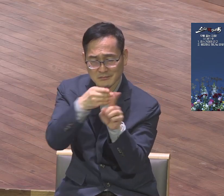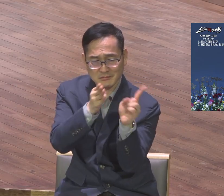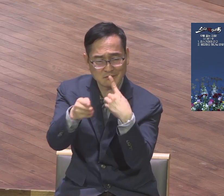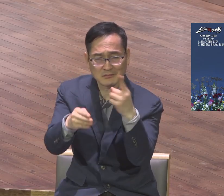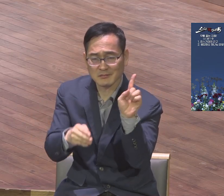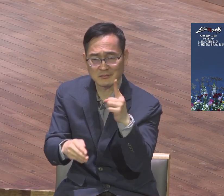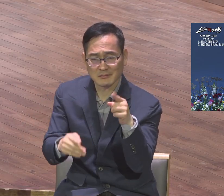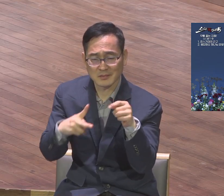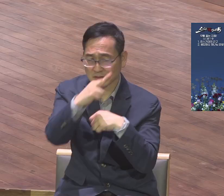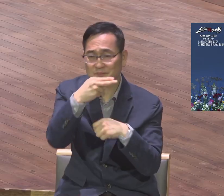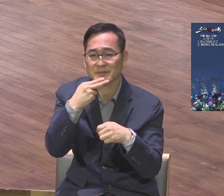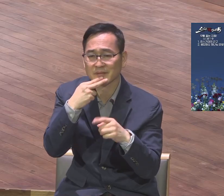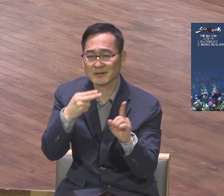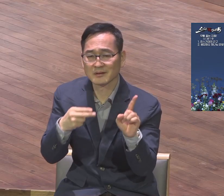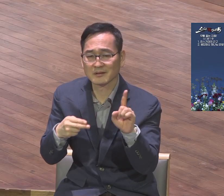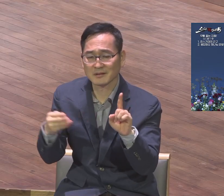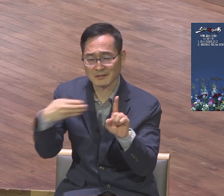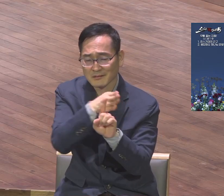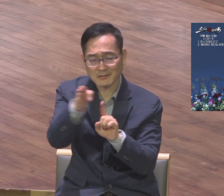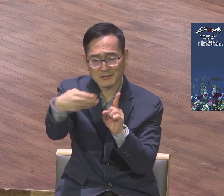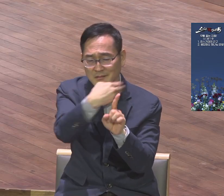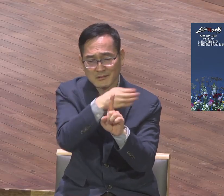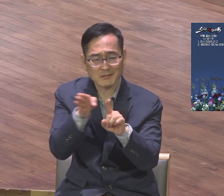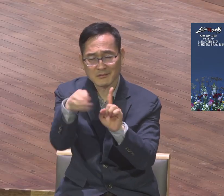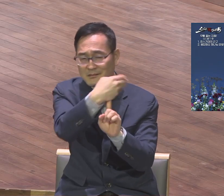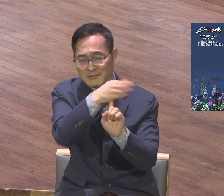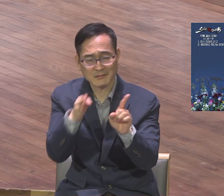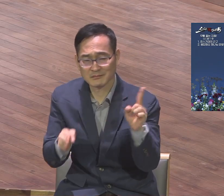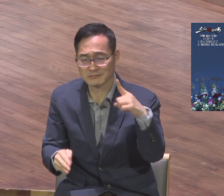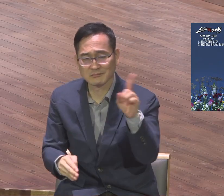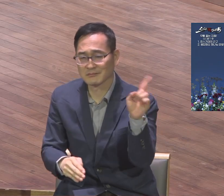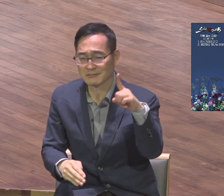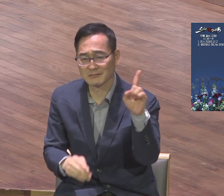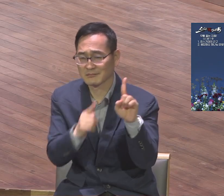왜 이 말합니까? 무슨 뜻입니까 이게?